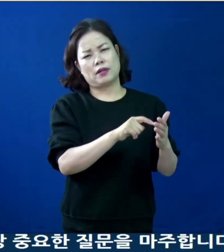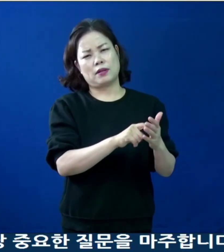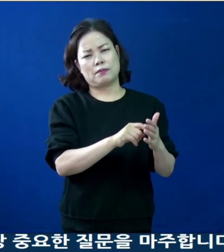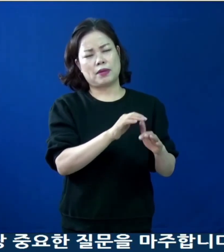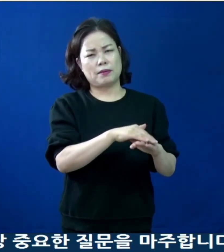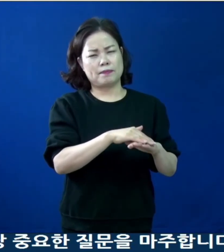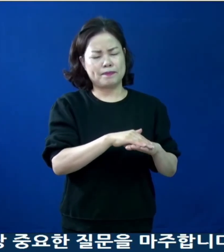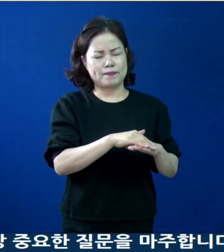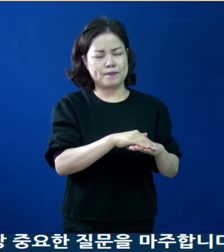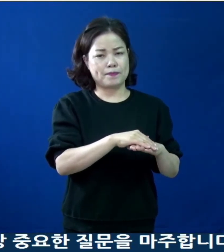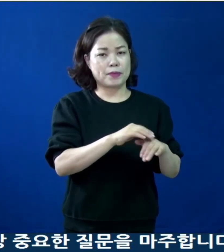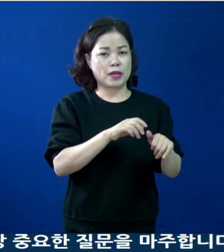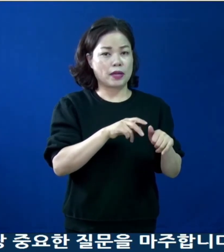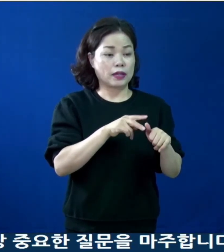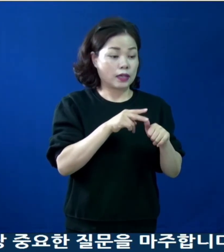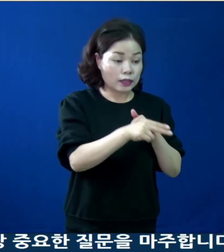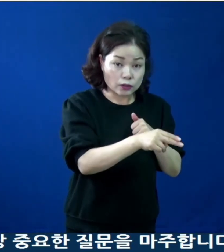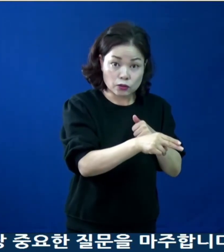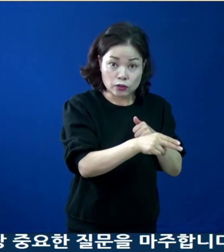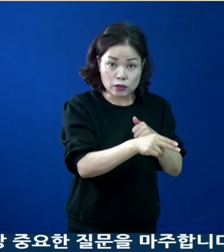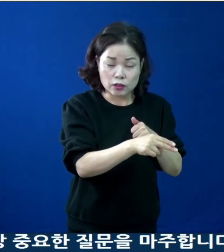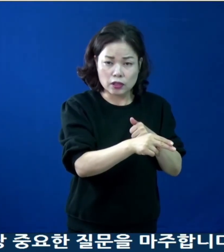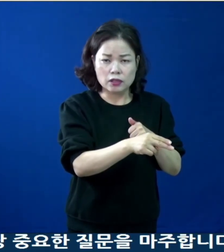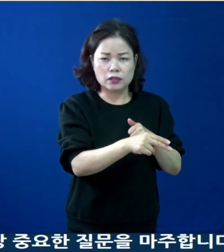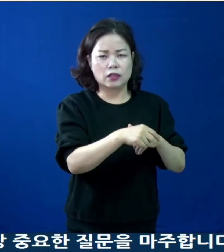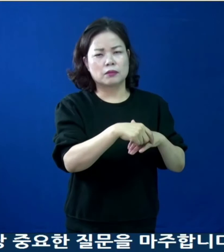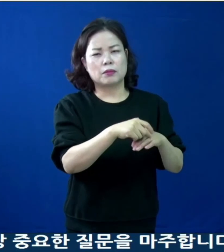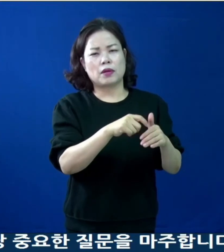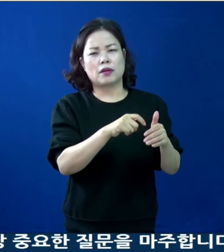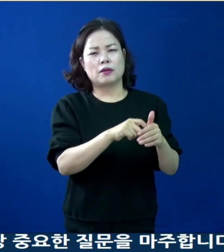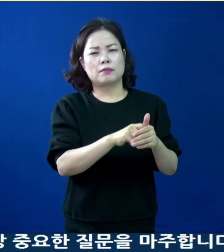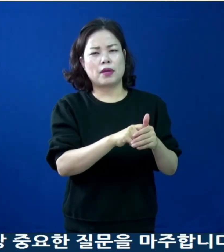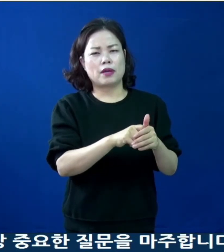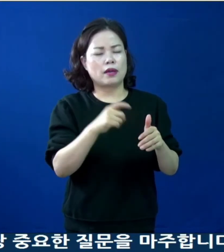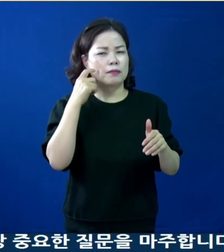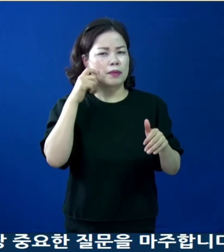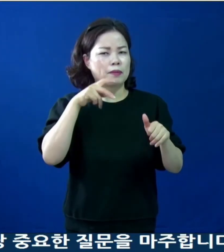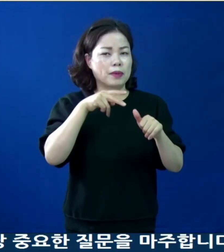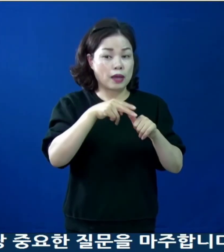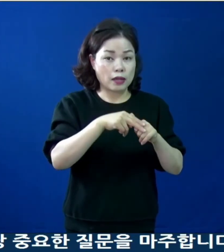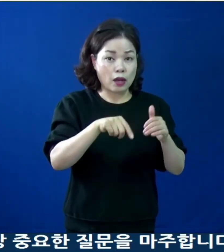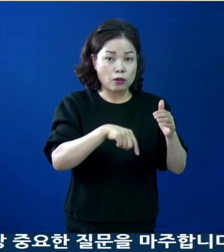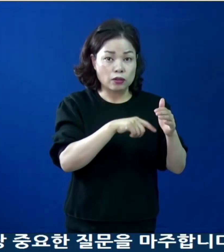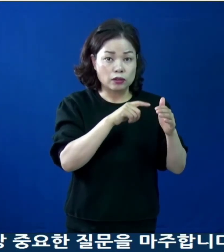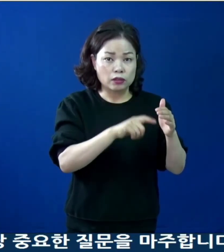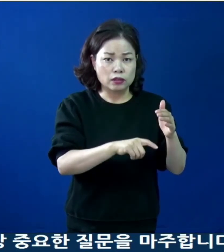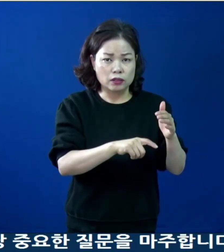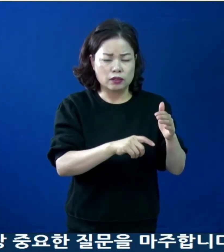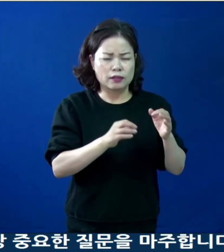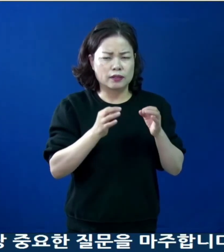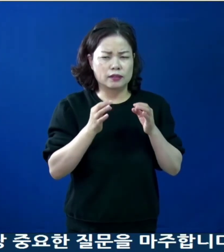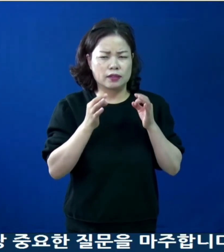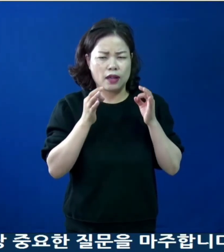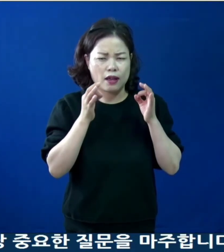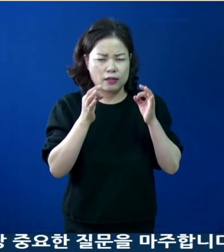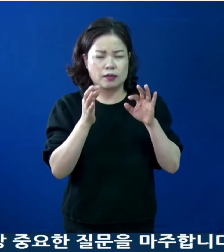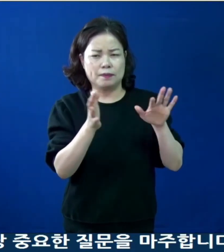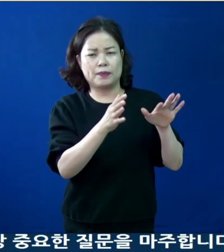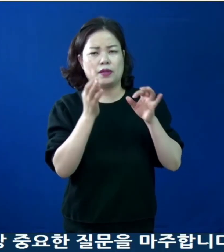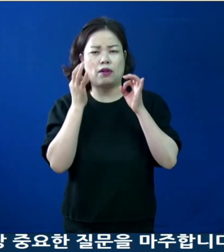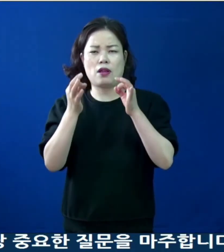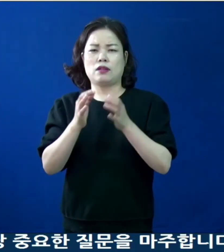가죽을 제거하는 그 행위, 그 마음의 할례가 지금 우리에게 간절하게 필요한